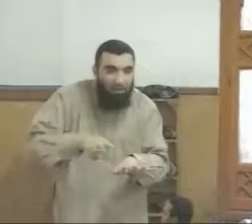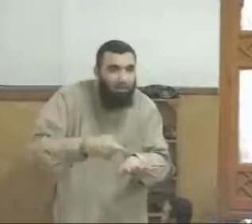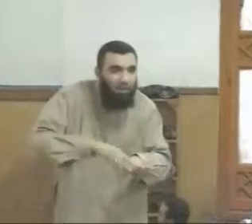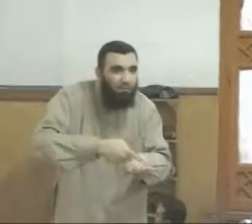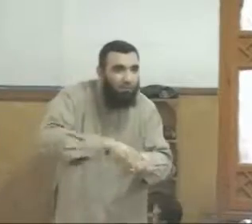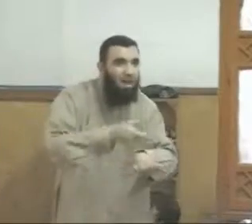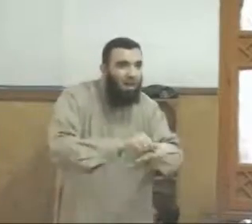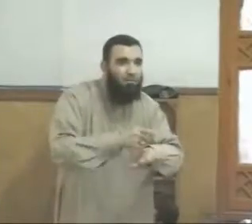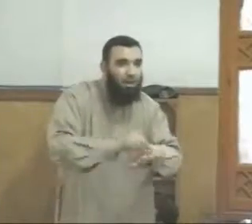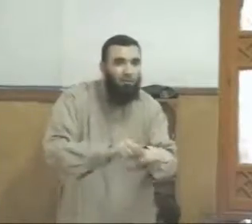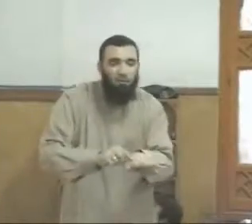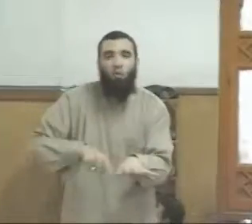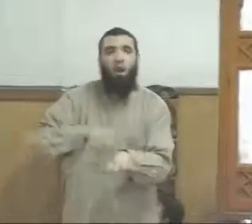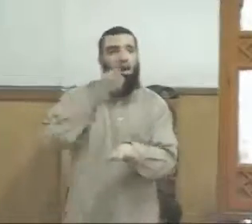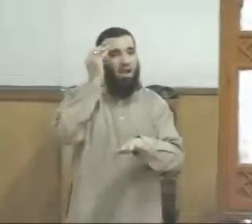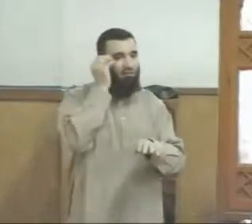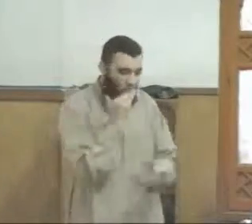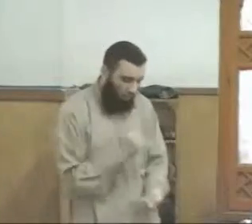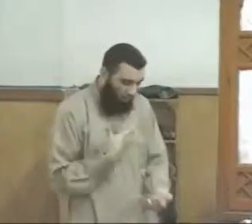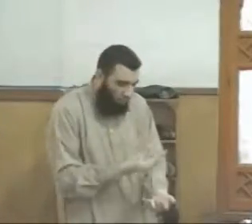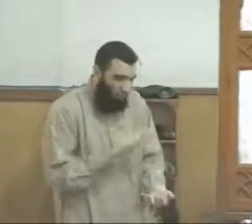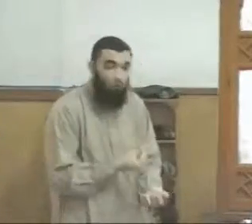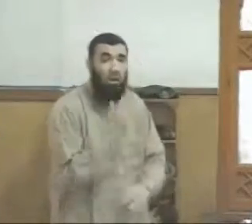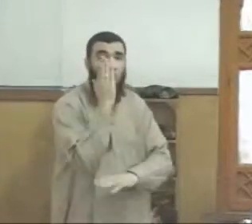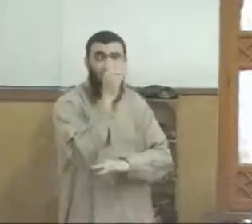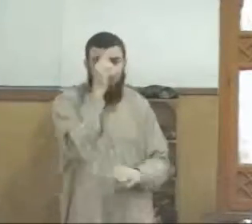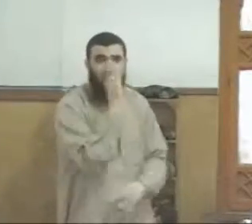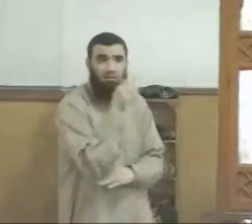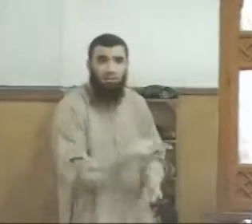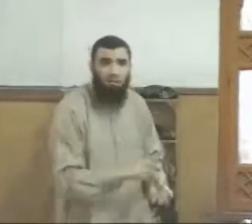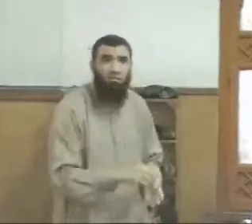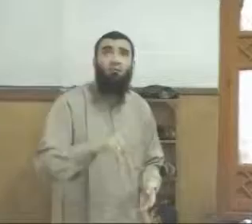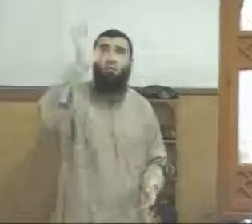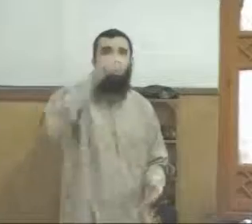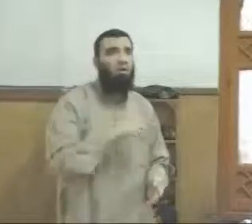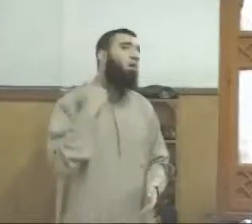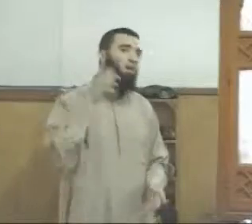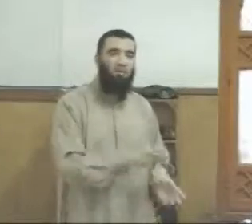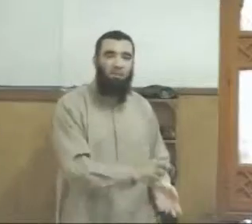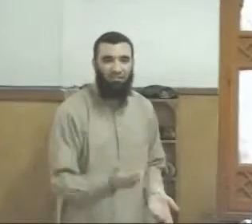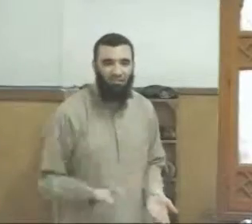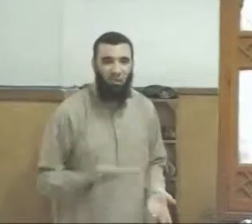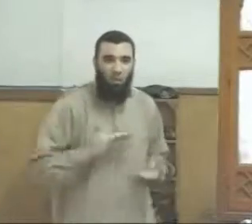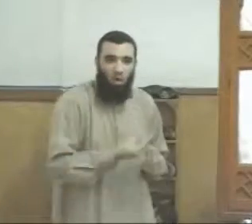أرضا قطع، ومن لا أساس له لا انتفاع له. أيمكن أن يكون هذا